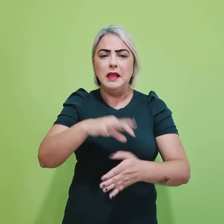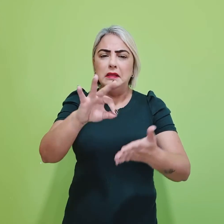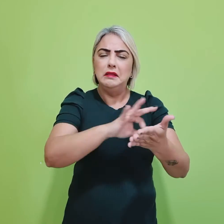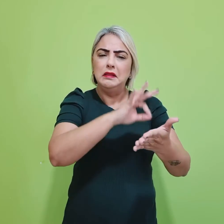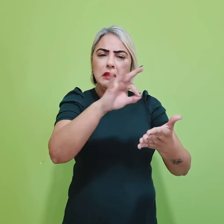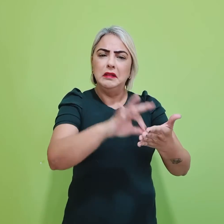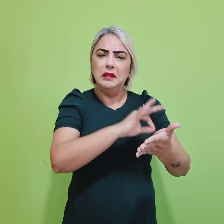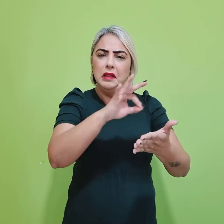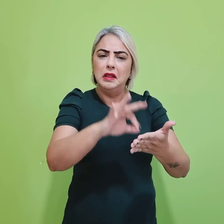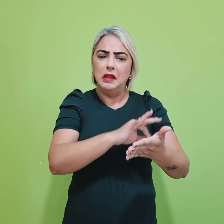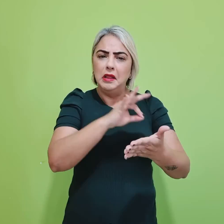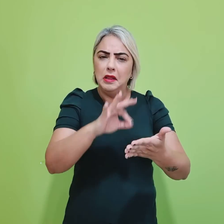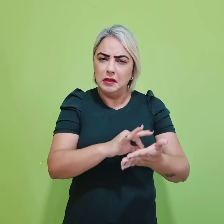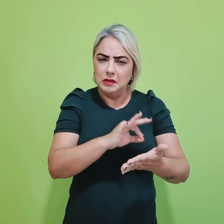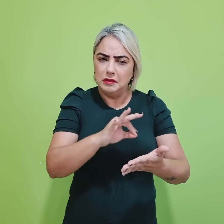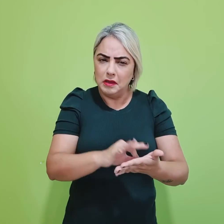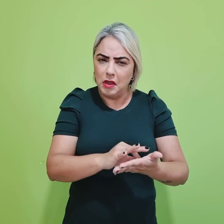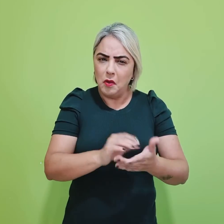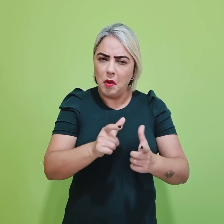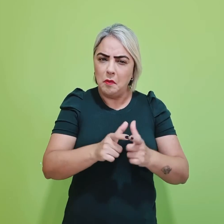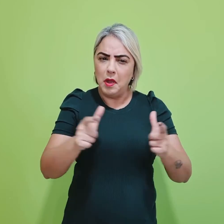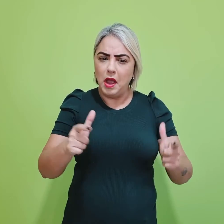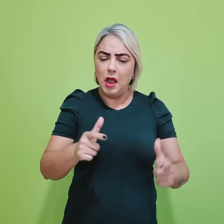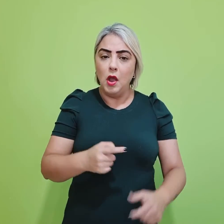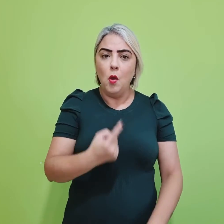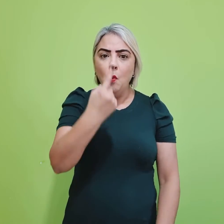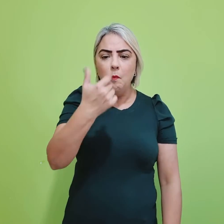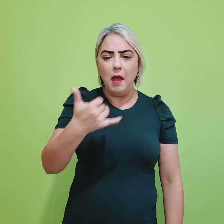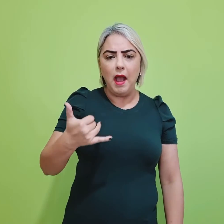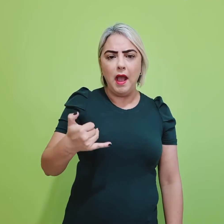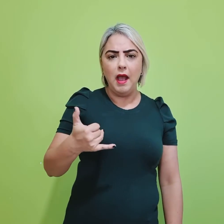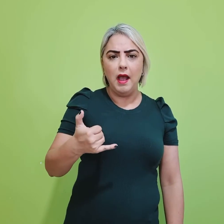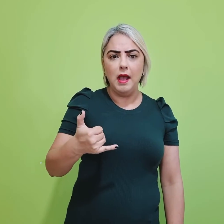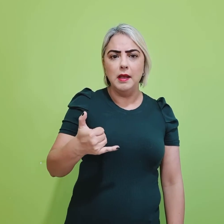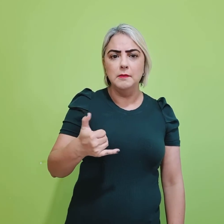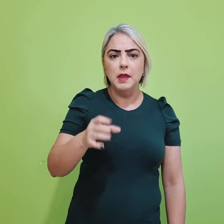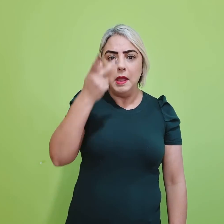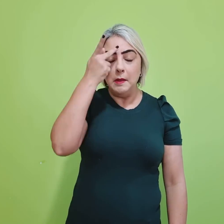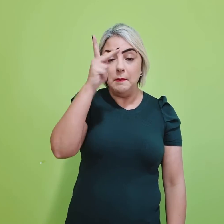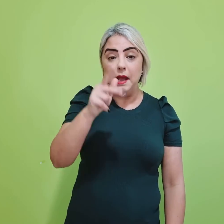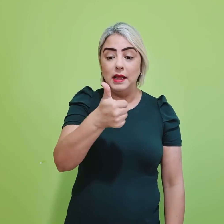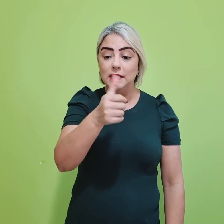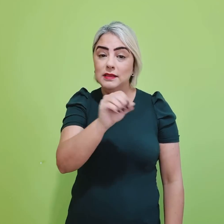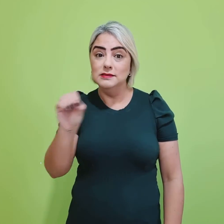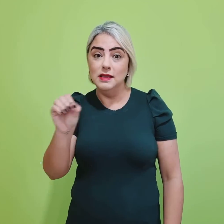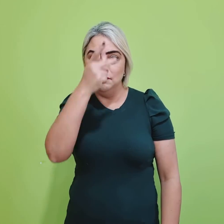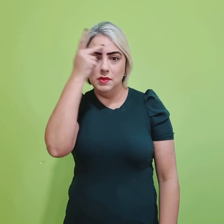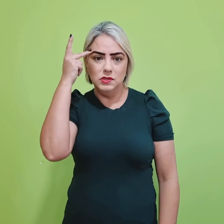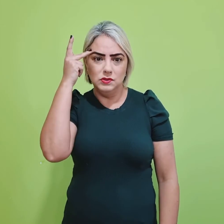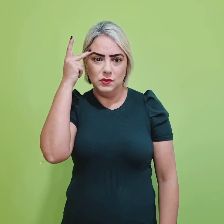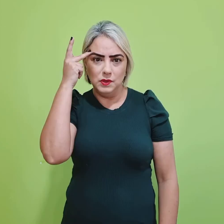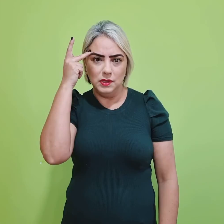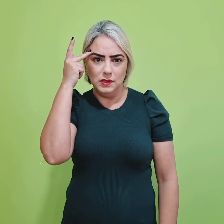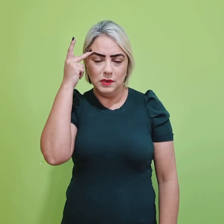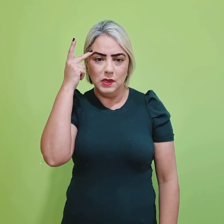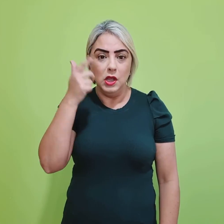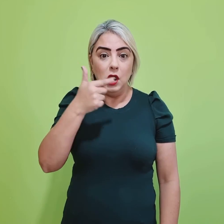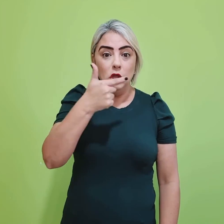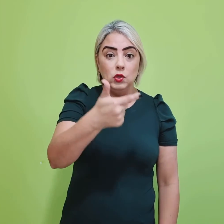registrou um arsenal de pelo menos uma arma a cada 100 brasileiros. São